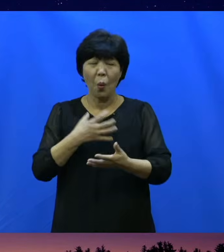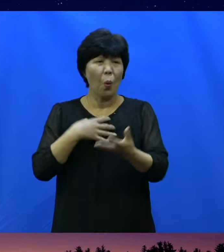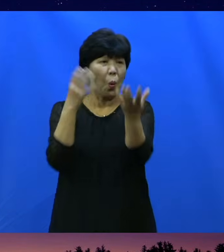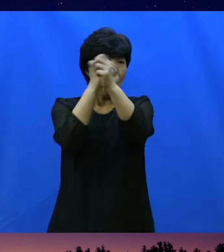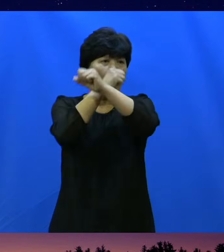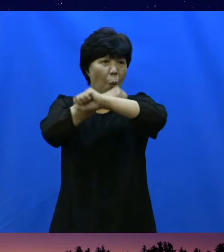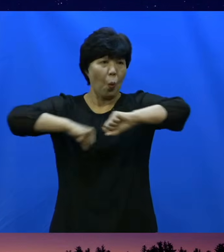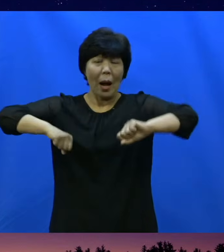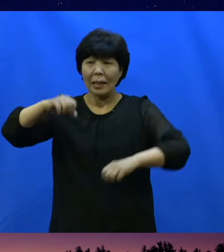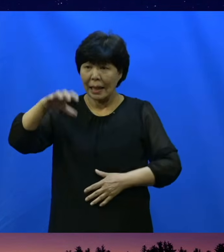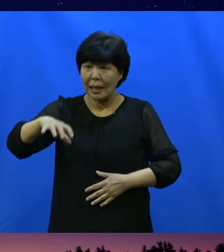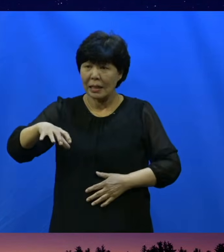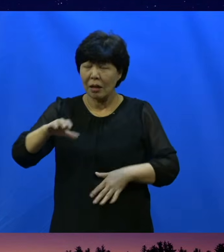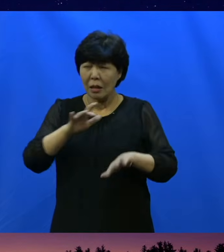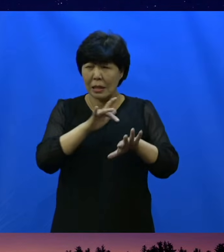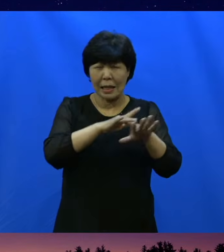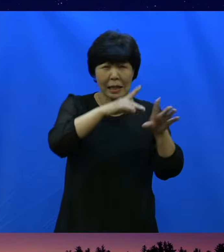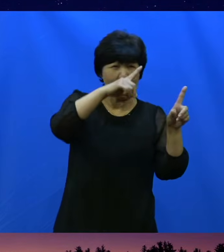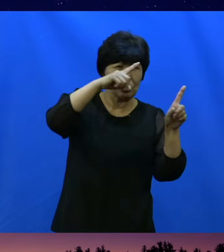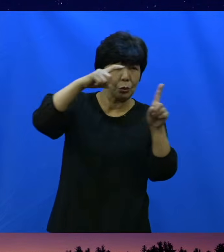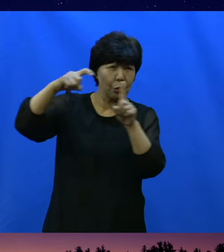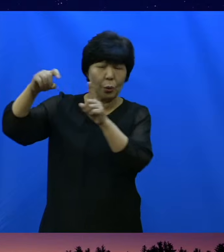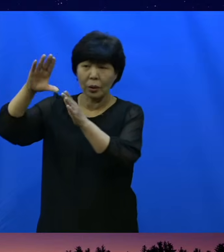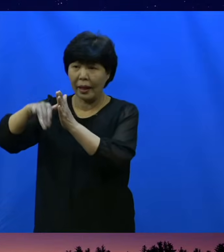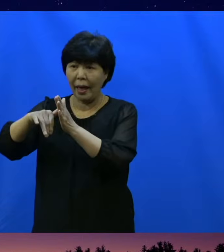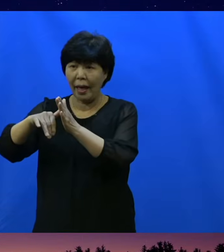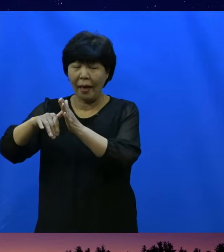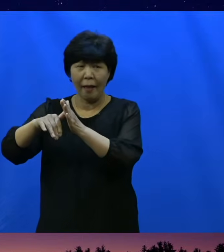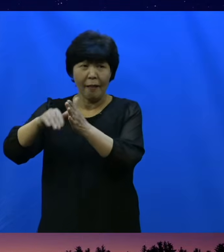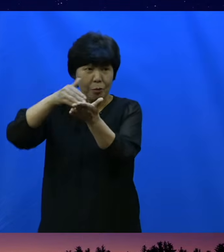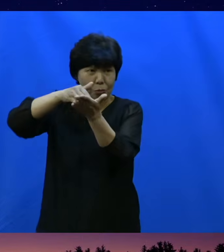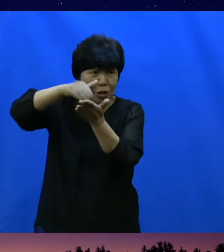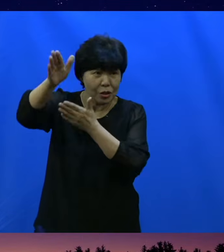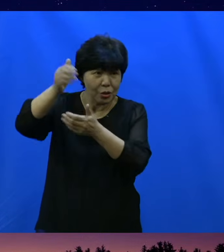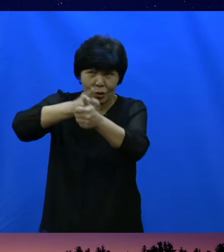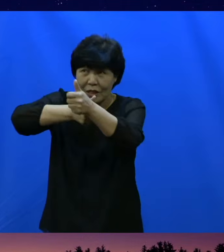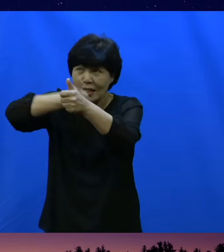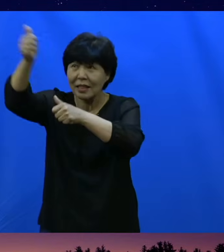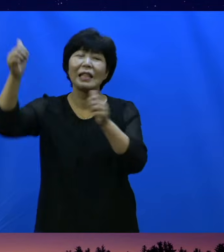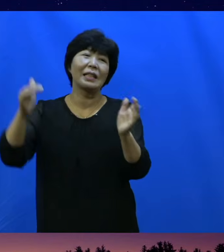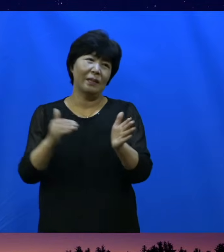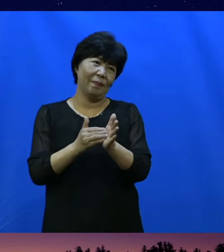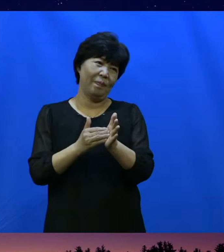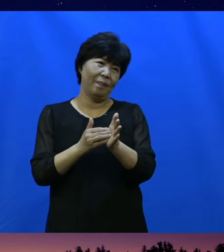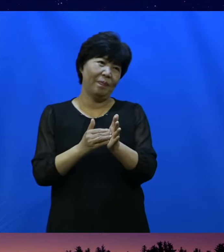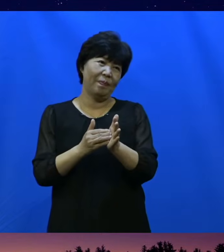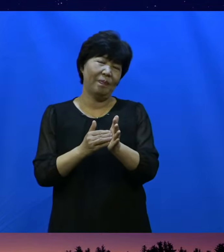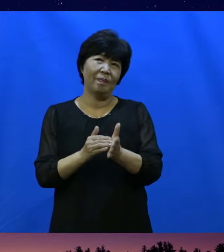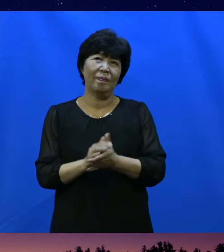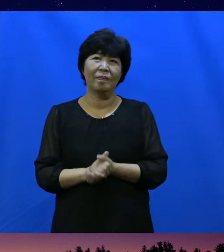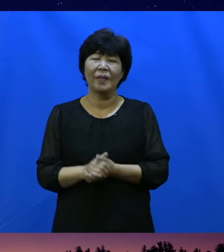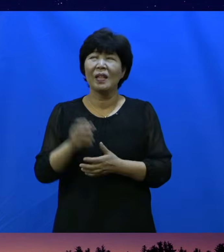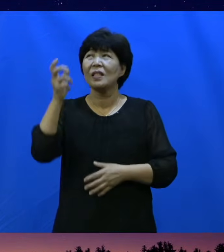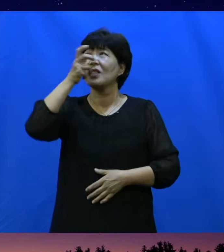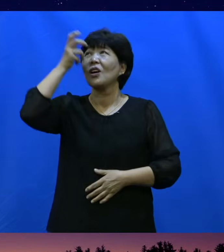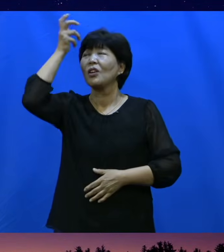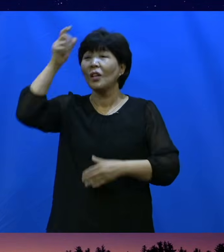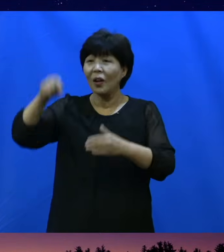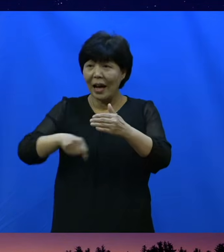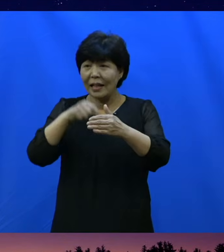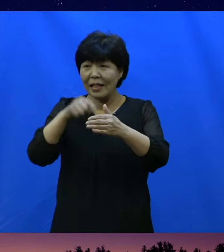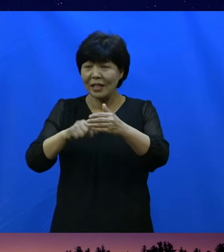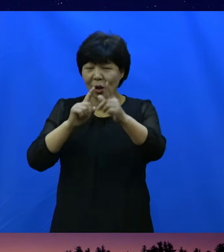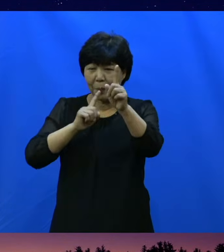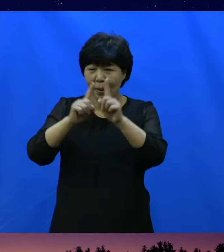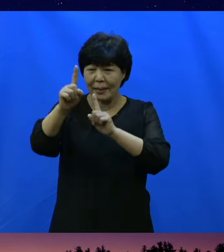마귀에게 시험을 받으신 거예요. 그러니까 기록되었을 때 이 말씀도 성령 안에서 나온 거예요. 그러니까 성령 안에서 말씀을